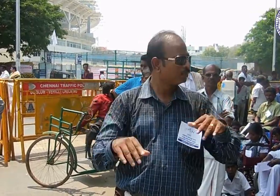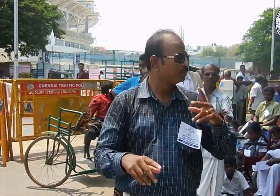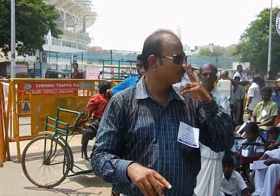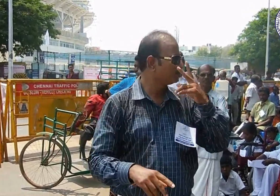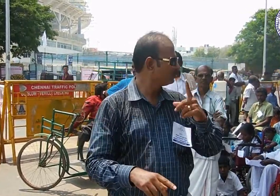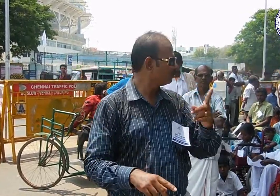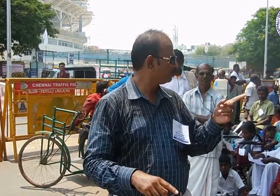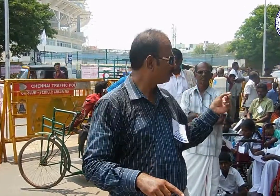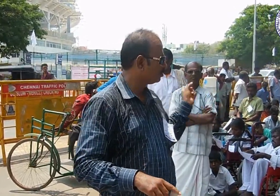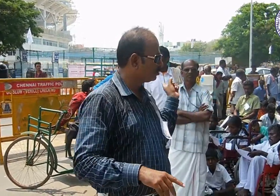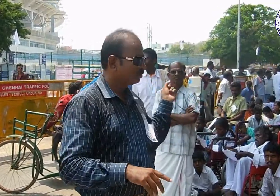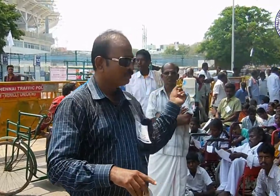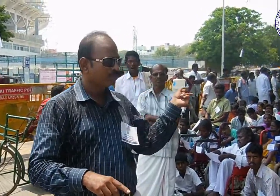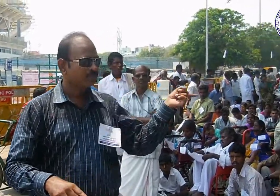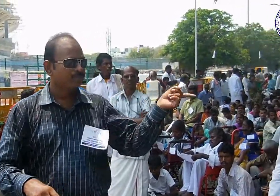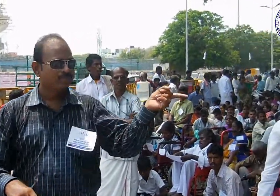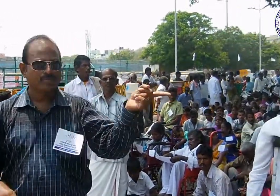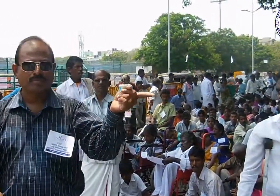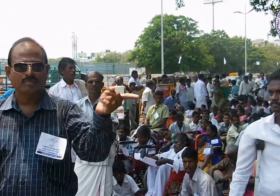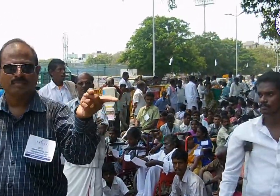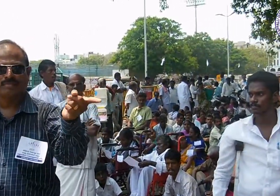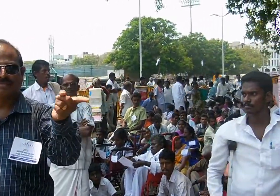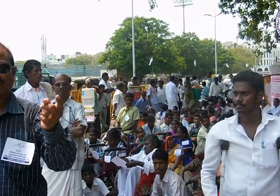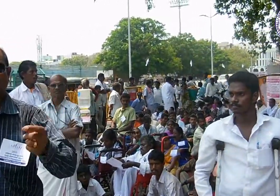கோரிக்கை பார்த்தீங்கன்னா